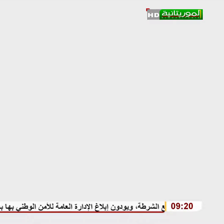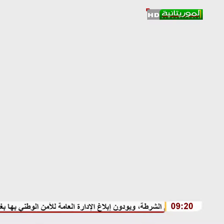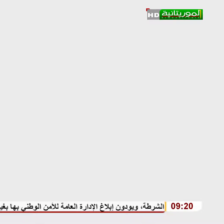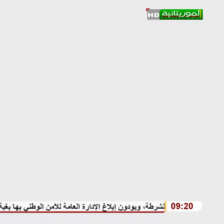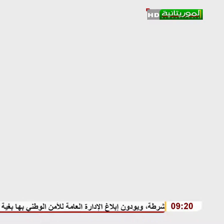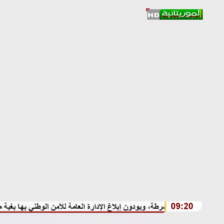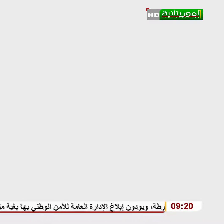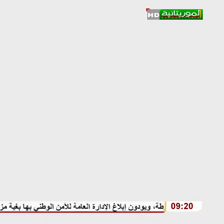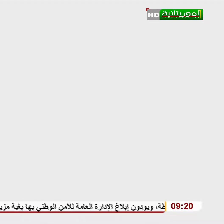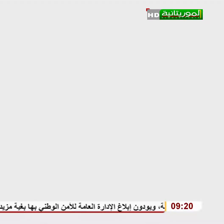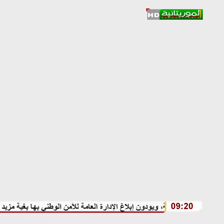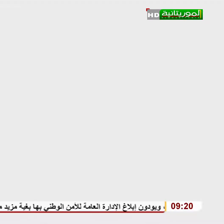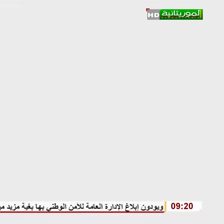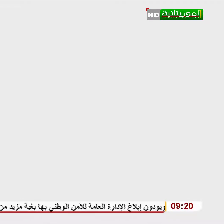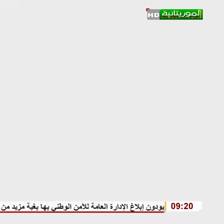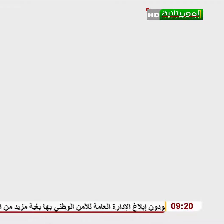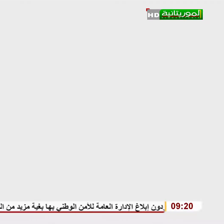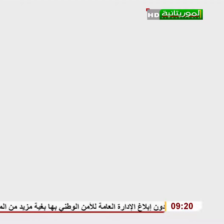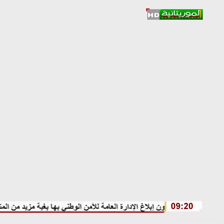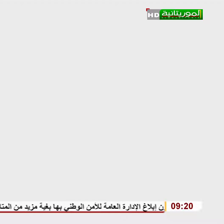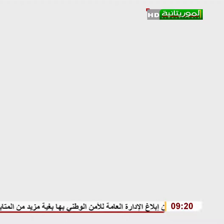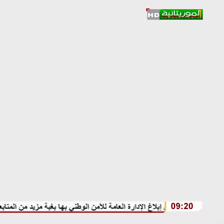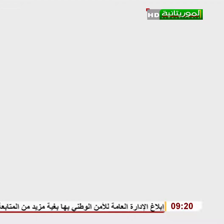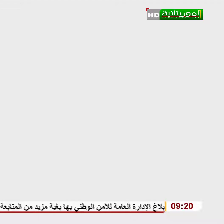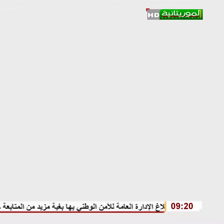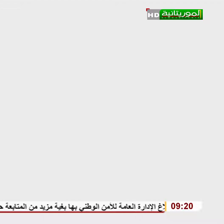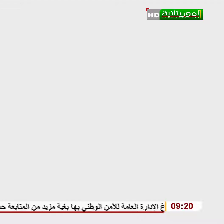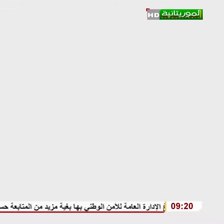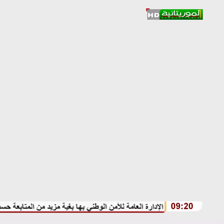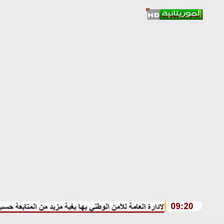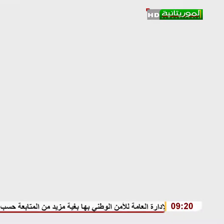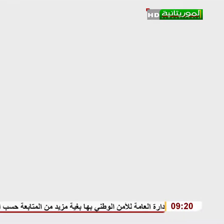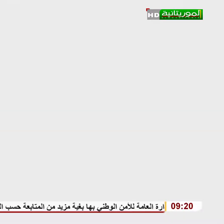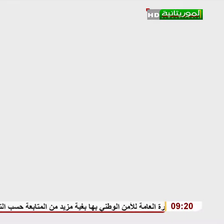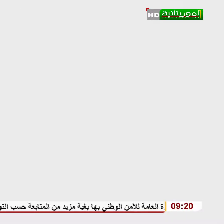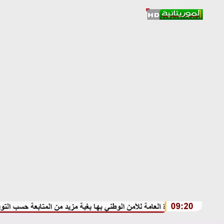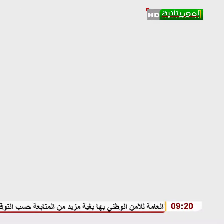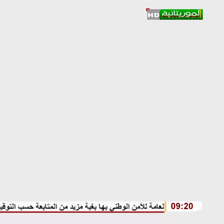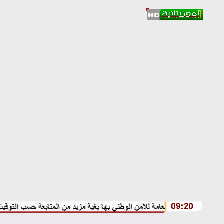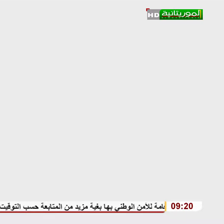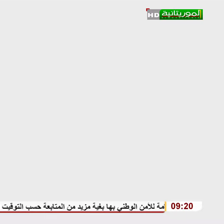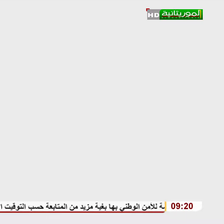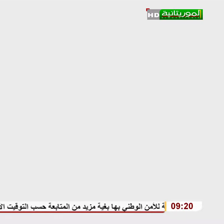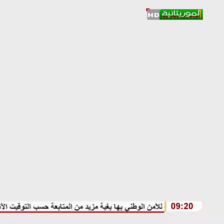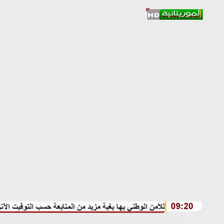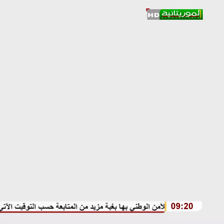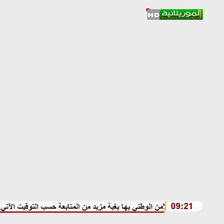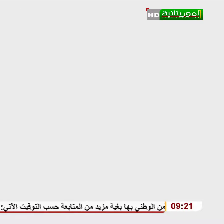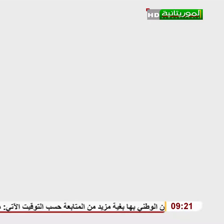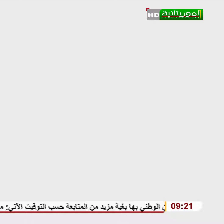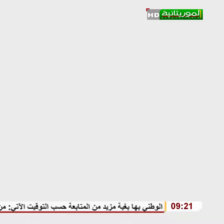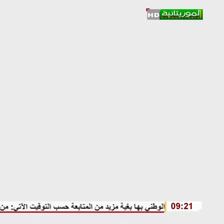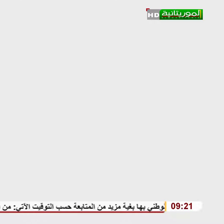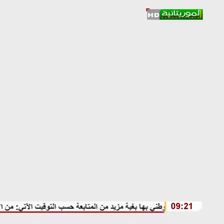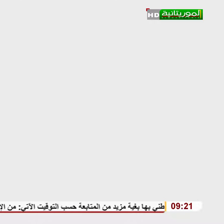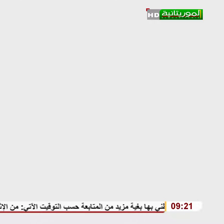أيضا بأنشطة من الممكن أن تسبب له الأذى مثل العض أو ضرب الرأس، دائم الحركة،